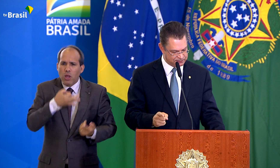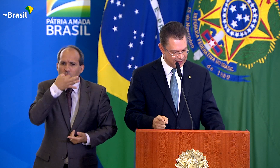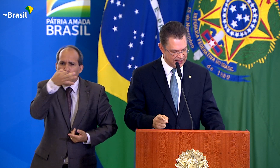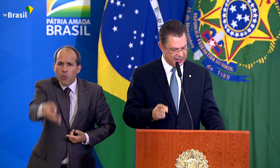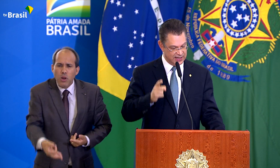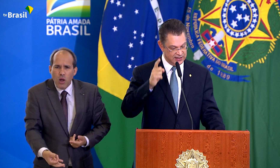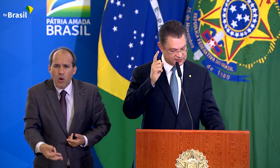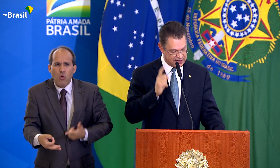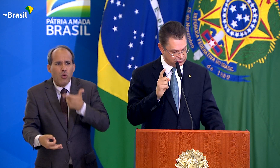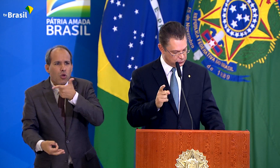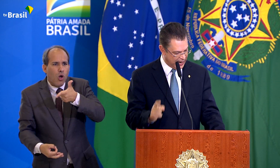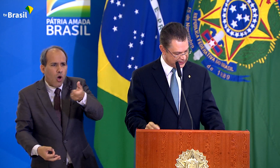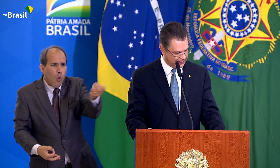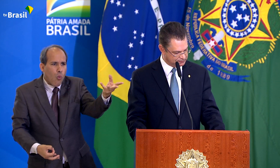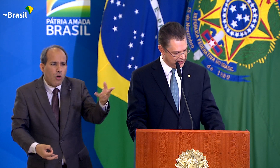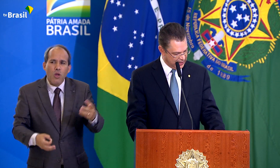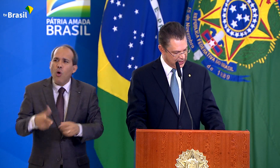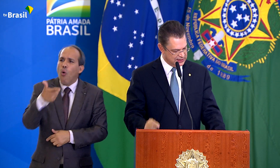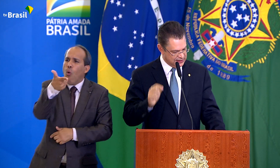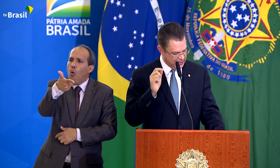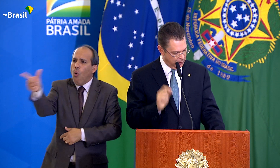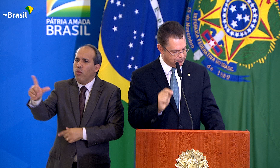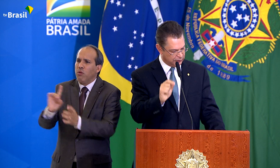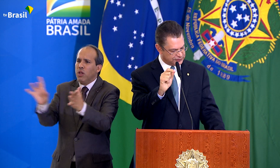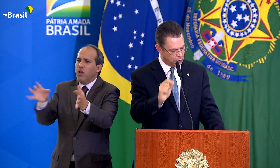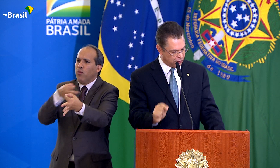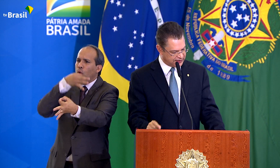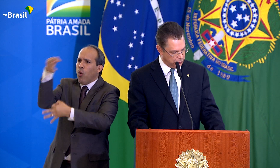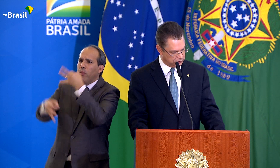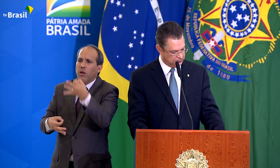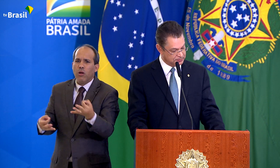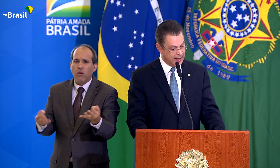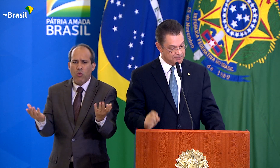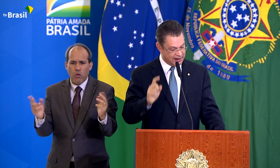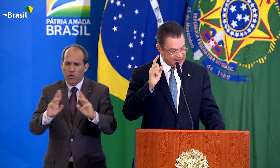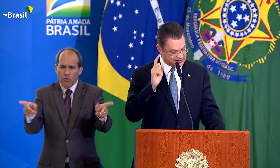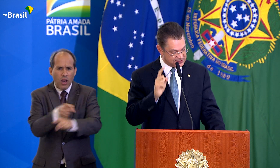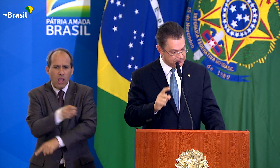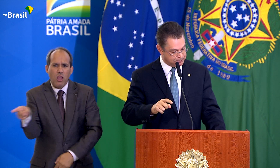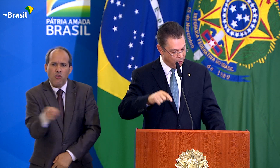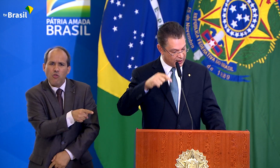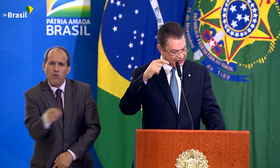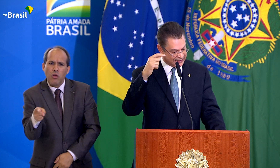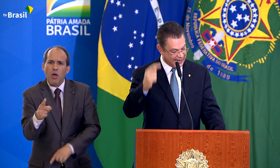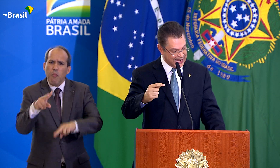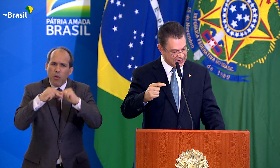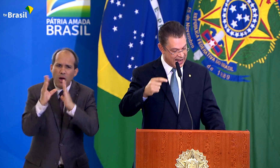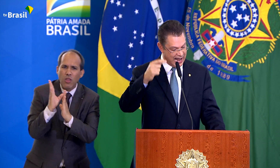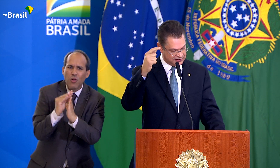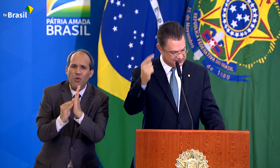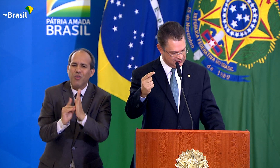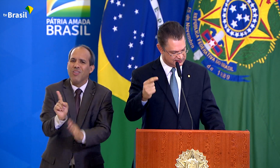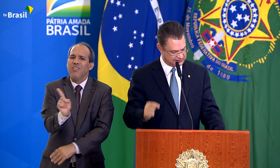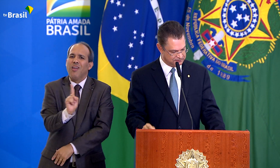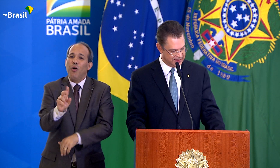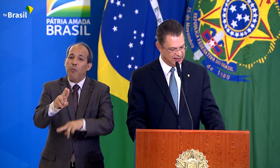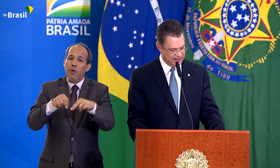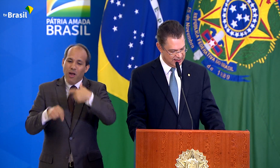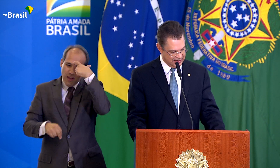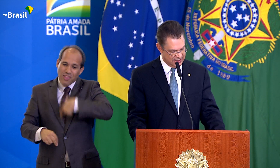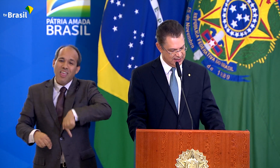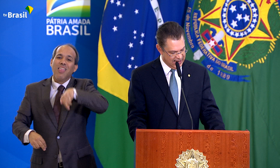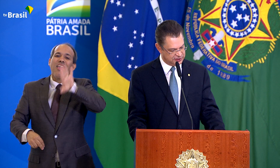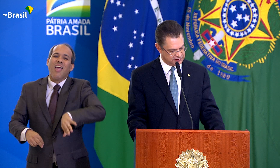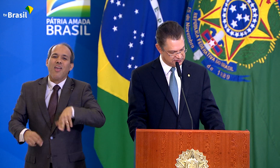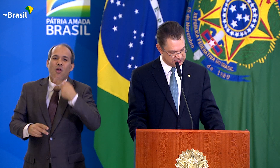relativizada e censurada não pelo seu conteúdo mas sim por quem Hades